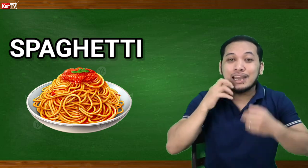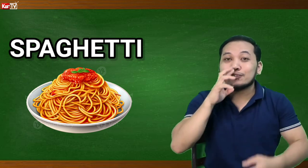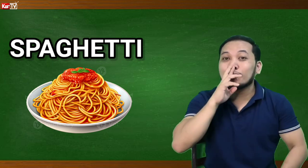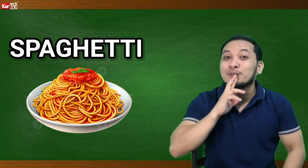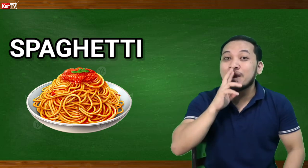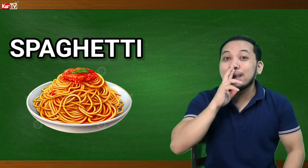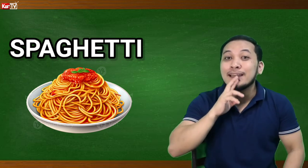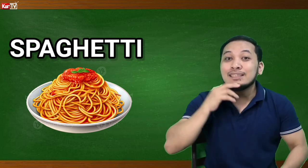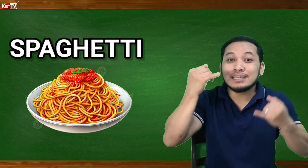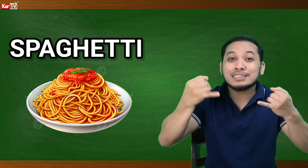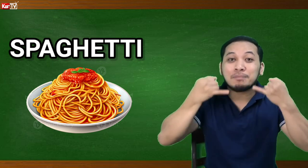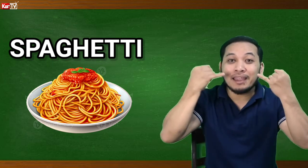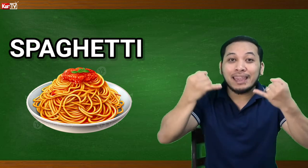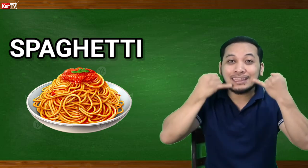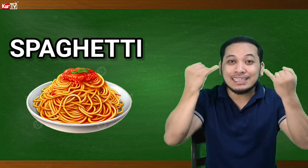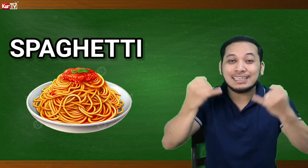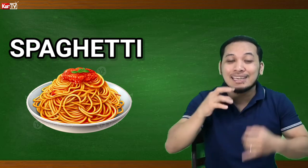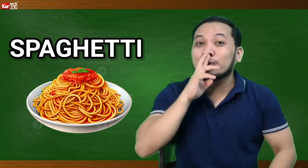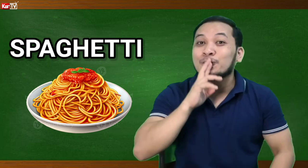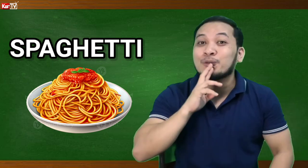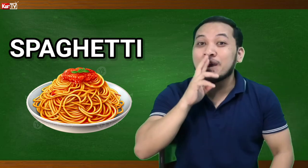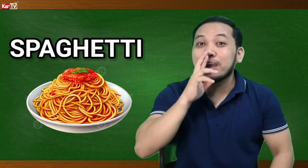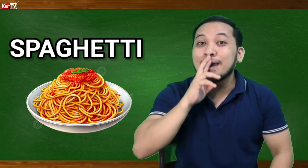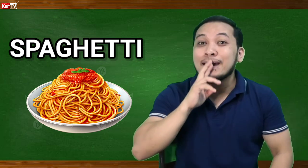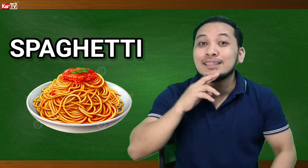Ayan, so red spaghetti.